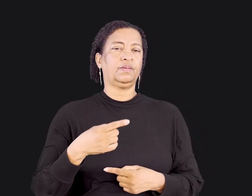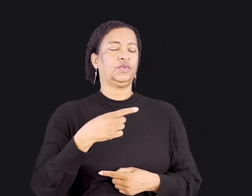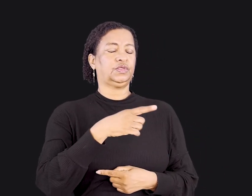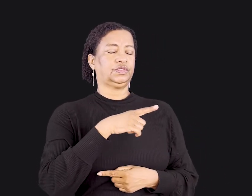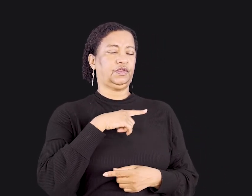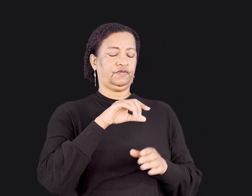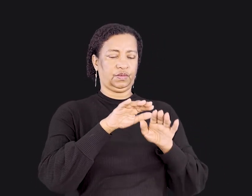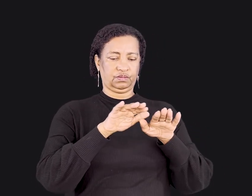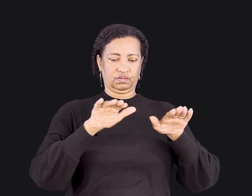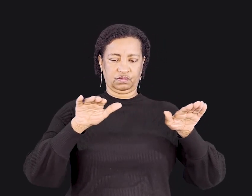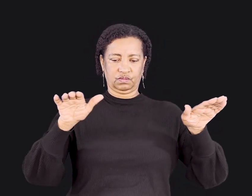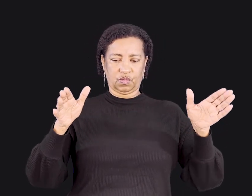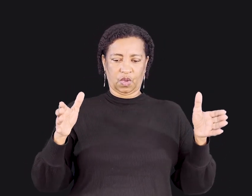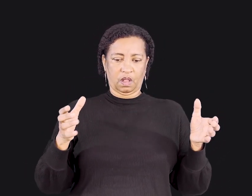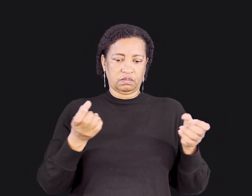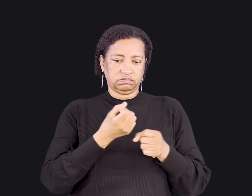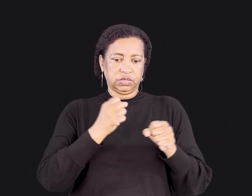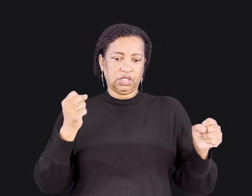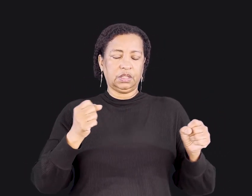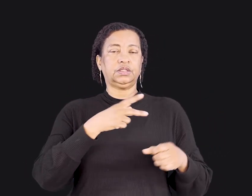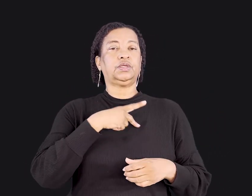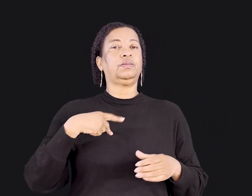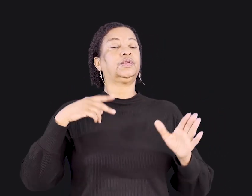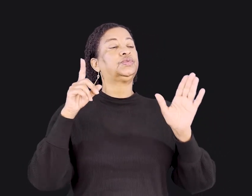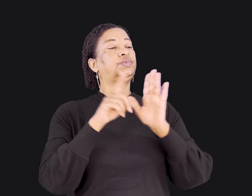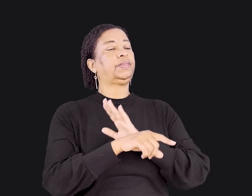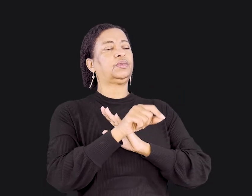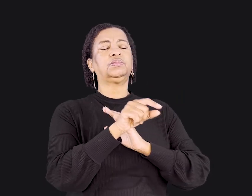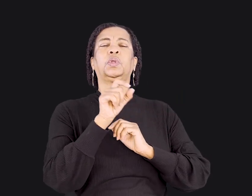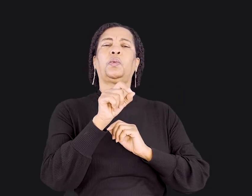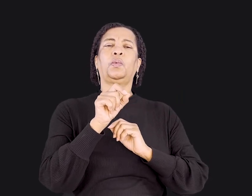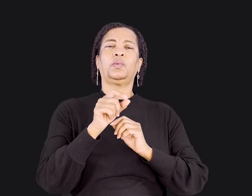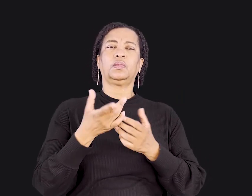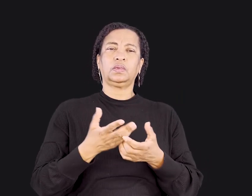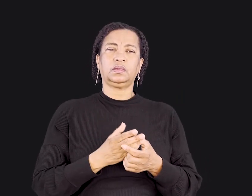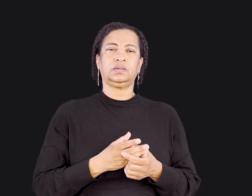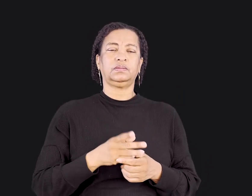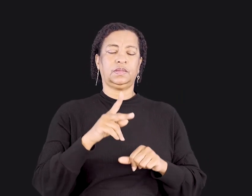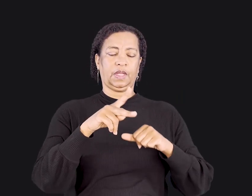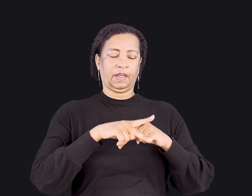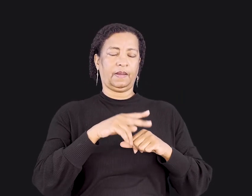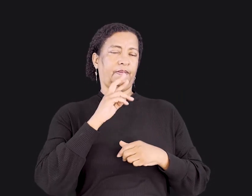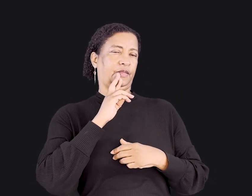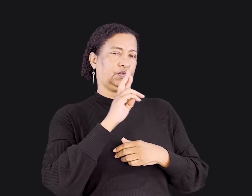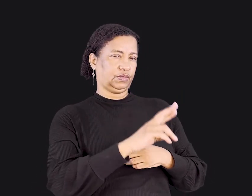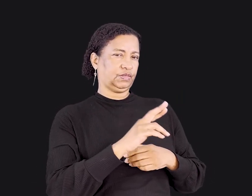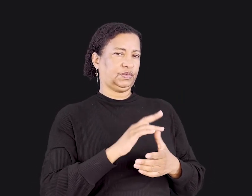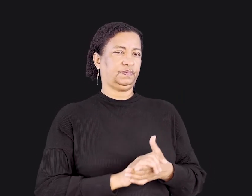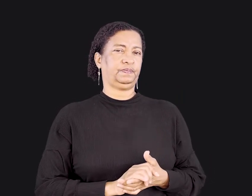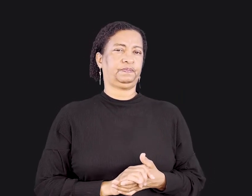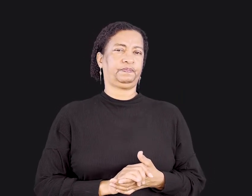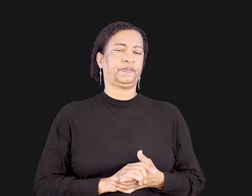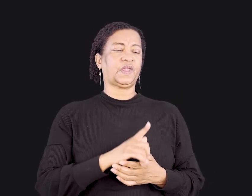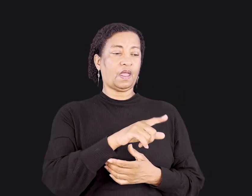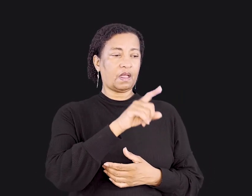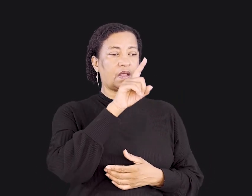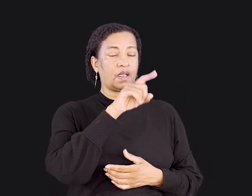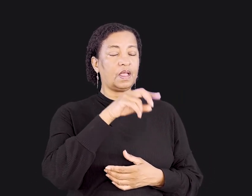tarde eles passaram por uma caixa bem grande e o pastor perguntou o que era aquela caixa. Aí São Pedro respondeu: Ah, pastor, lembra quando